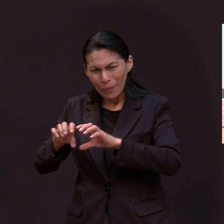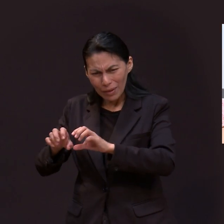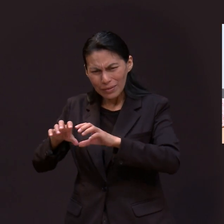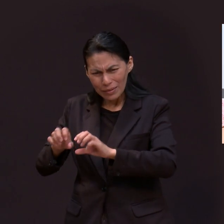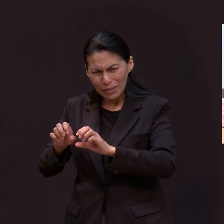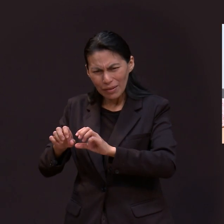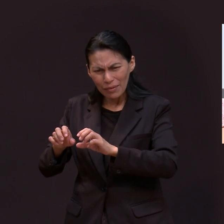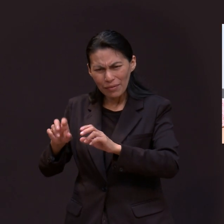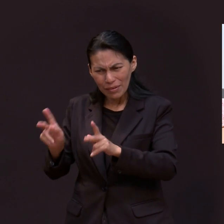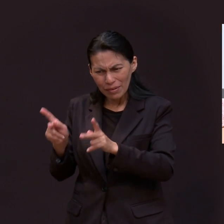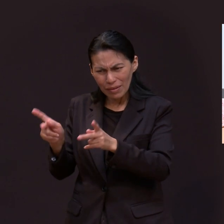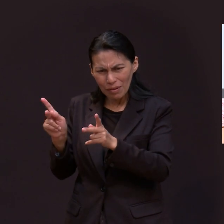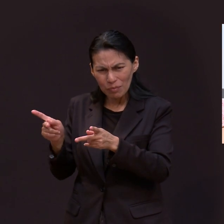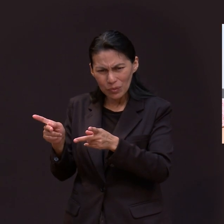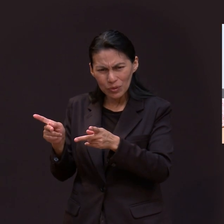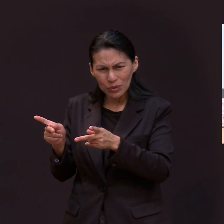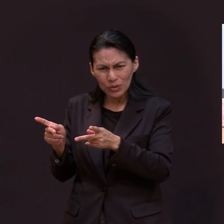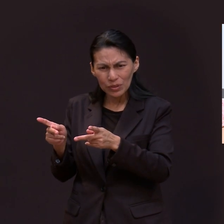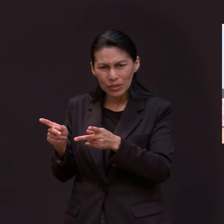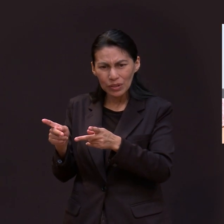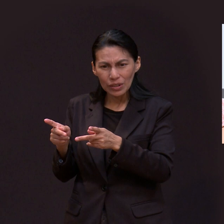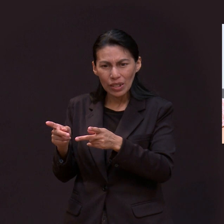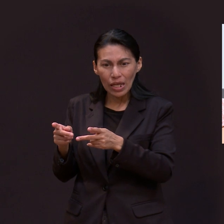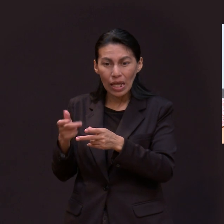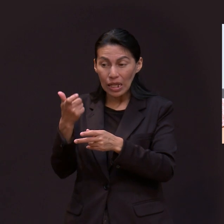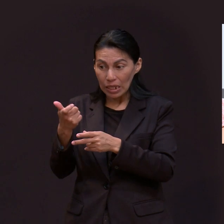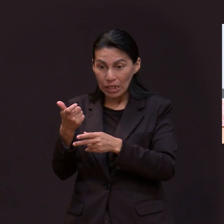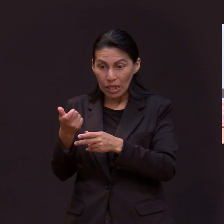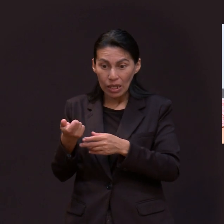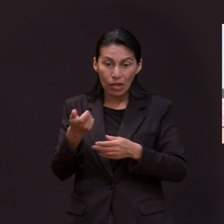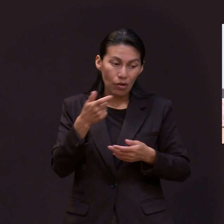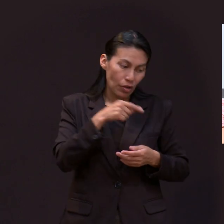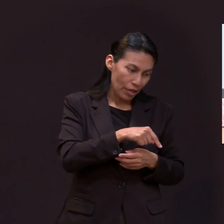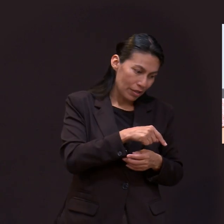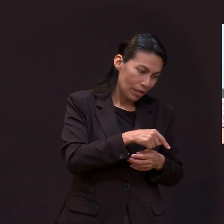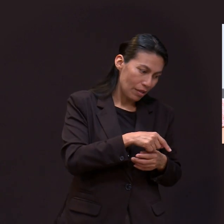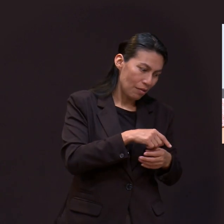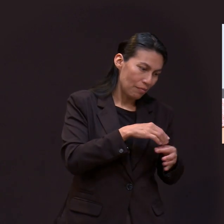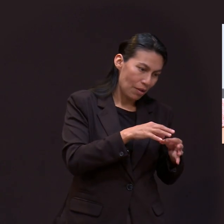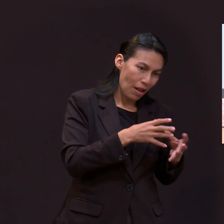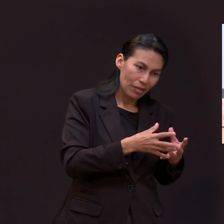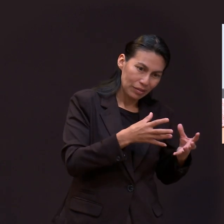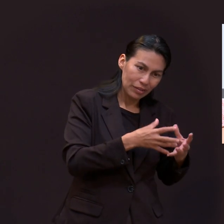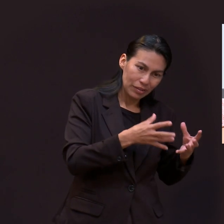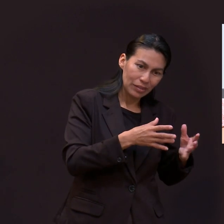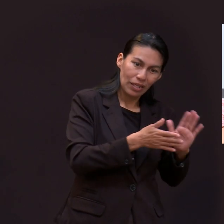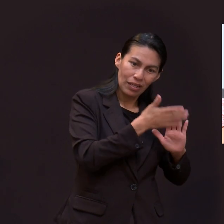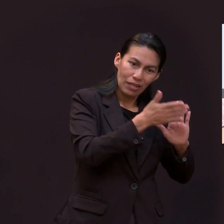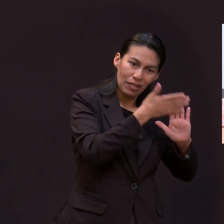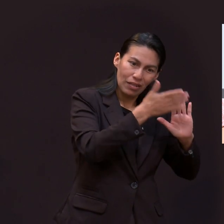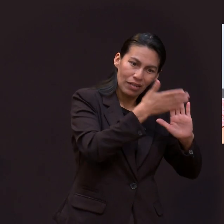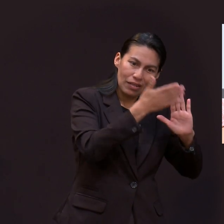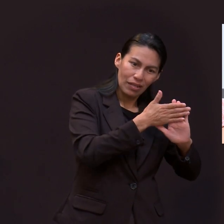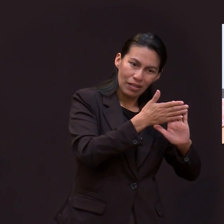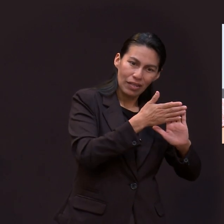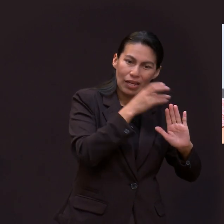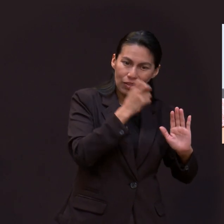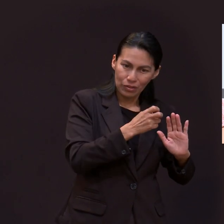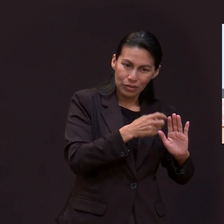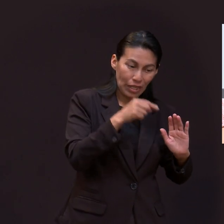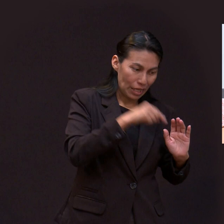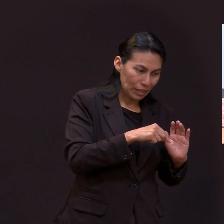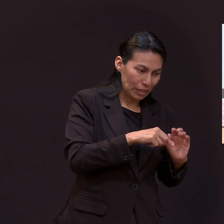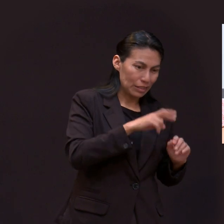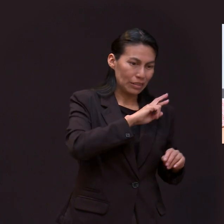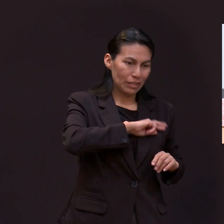la masa este se fue invirtiendo en construir ahí en el terreno y ya es una palanca para de